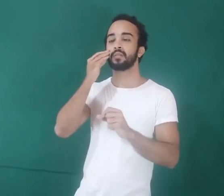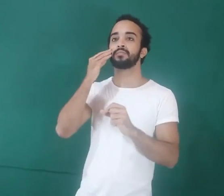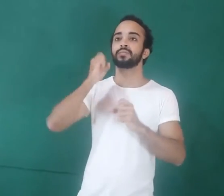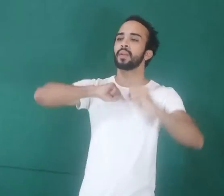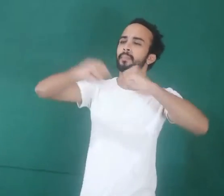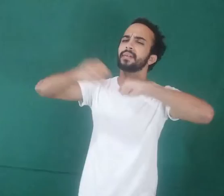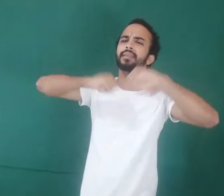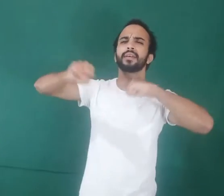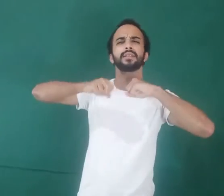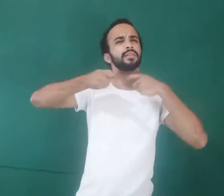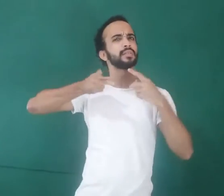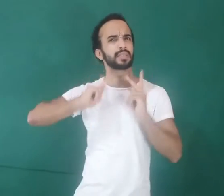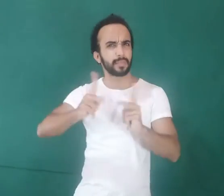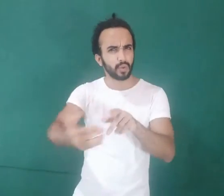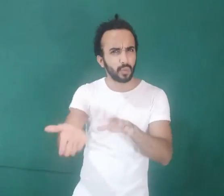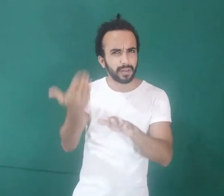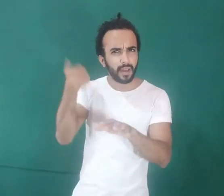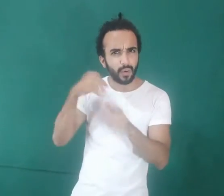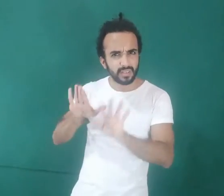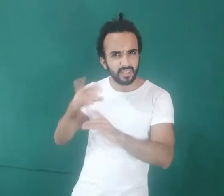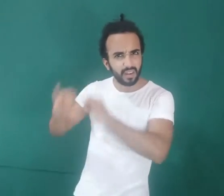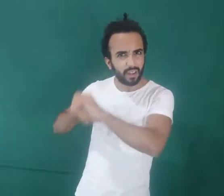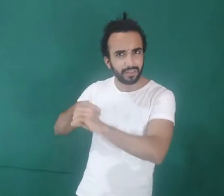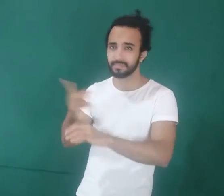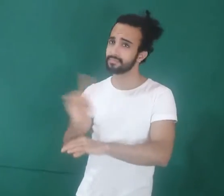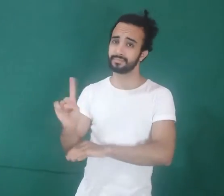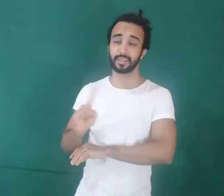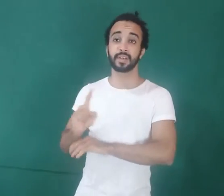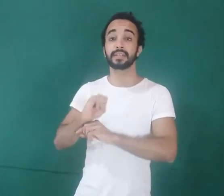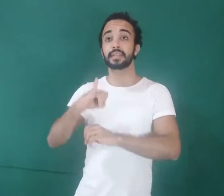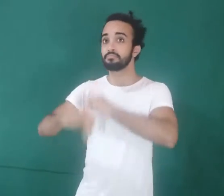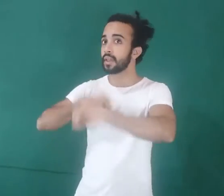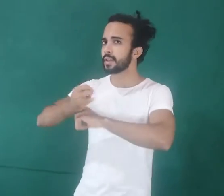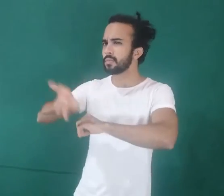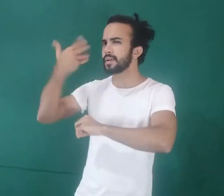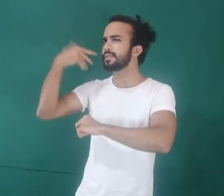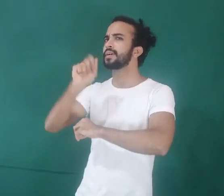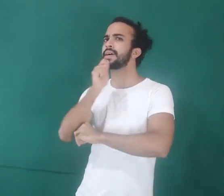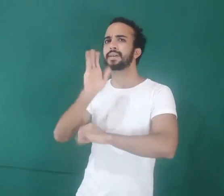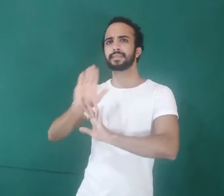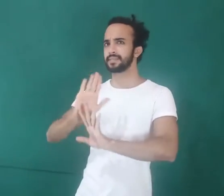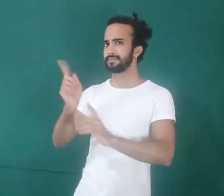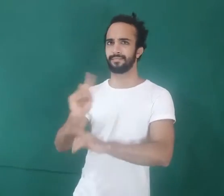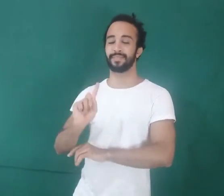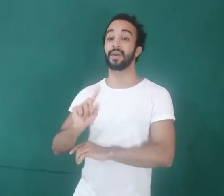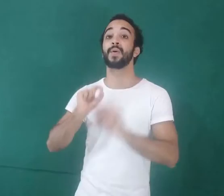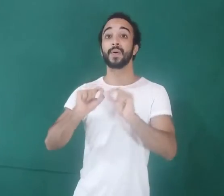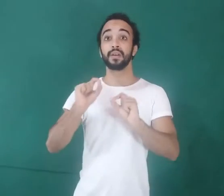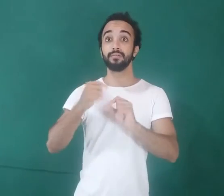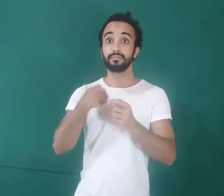assim. Então, logo que se não foi sempre assim, existe uma série de ansiedades que são ativadas por conta disso. Uma professora disse